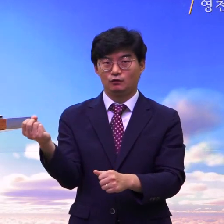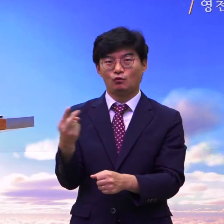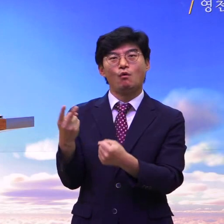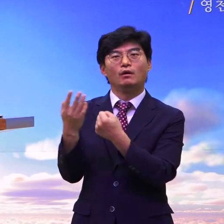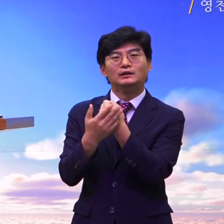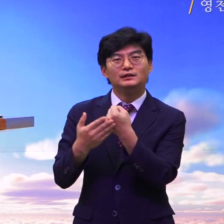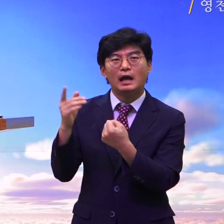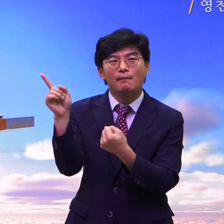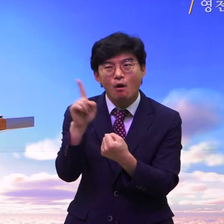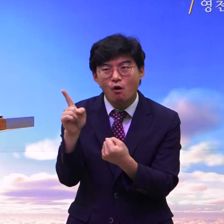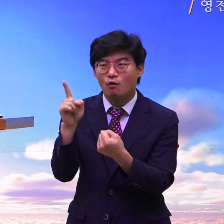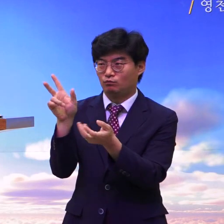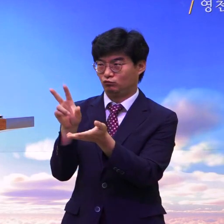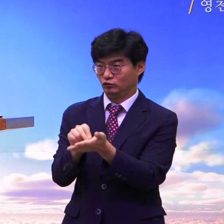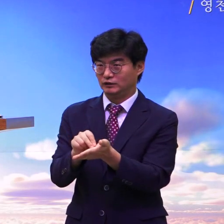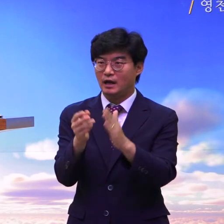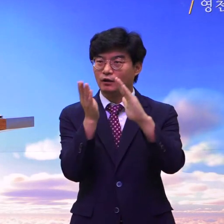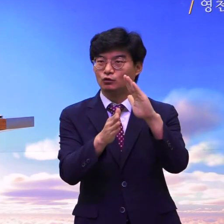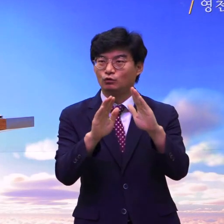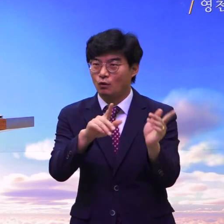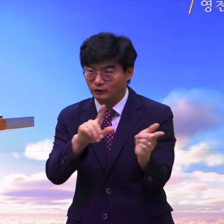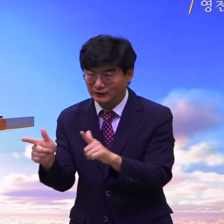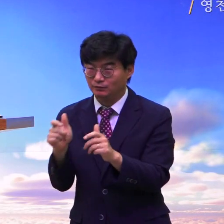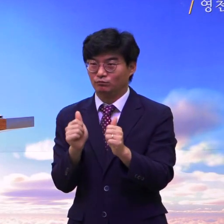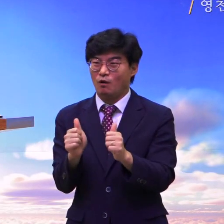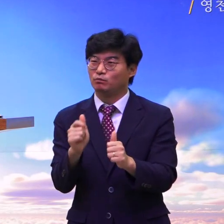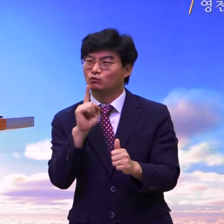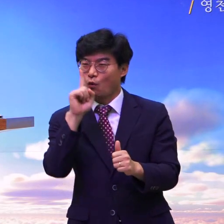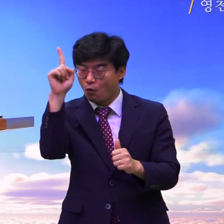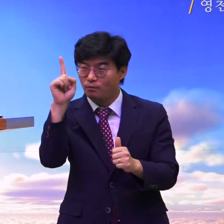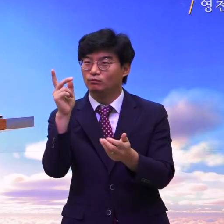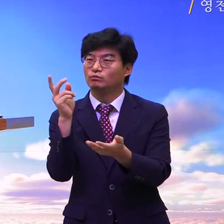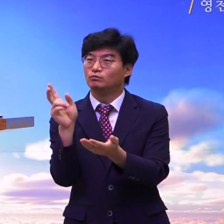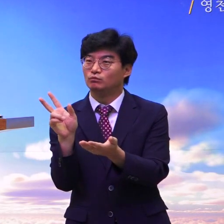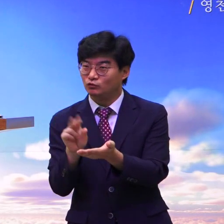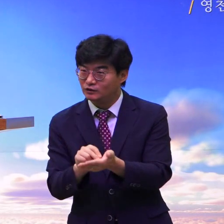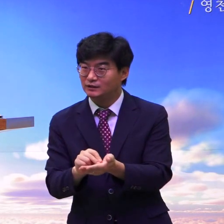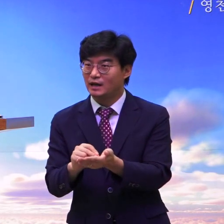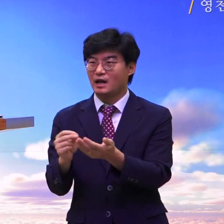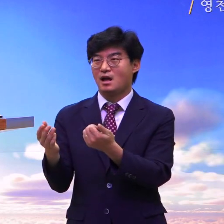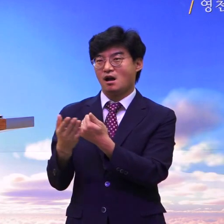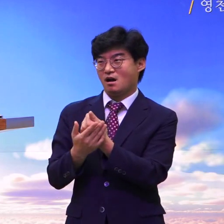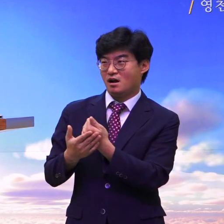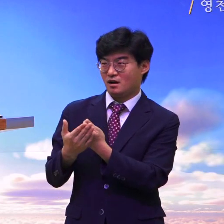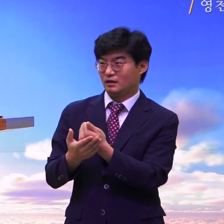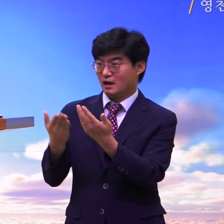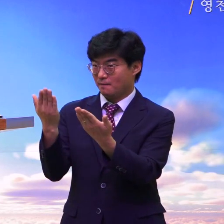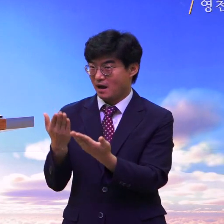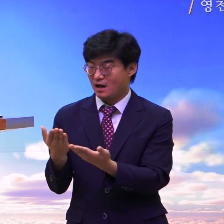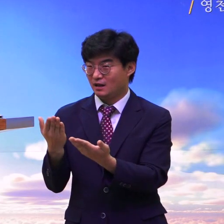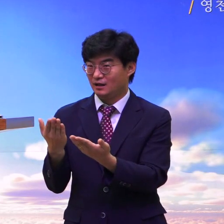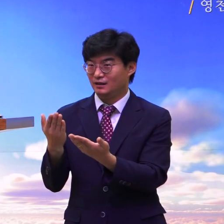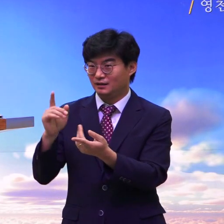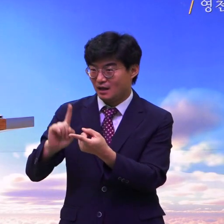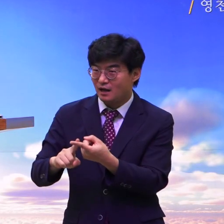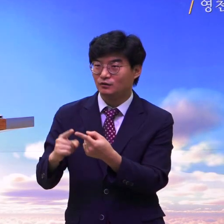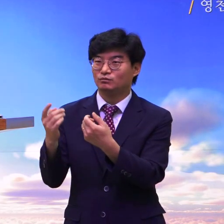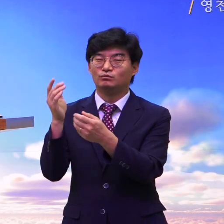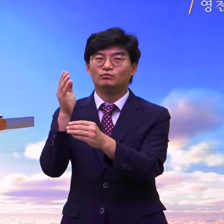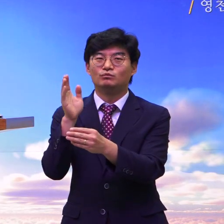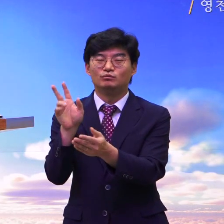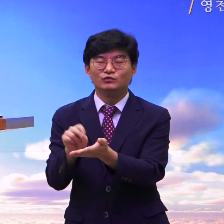문제, 교인 간의 법정의 싸움, 그리고 은사 문제 등등 여러 가지 많은 문제들이 있었습니다.